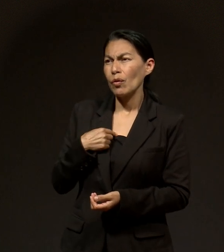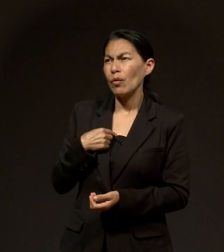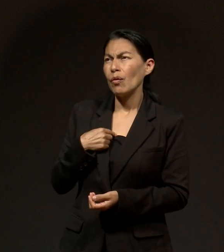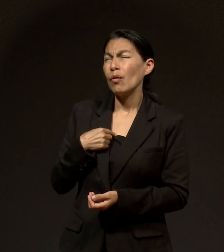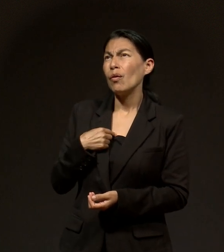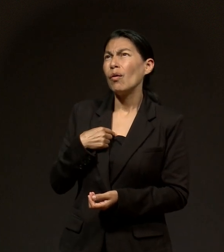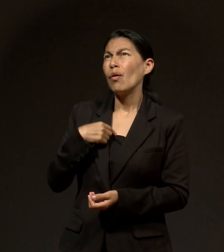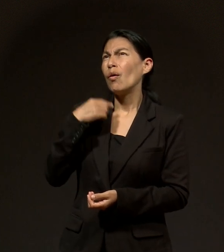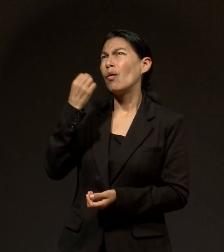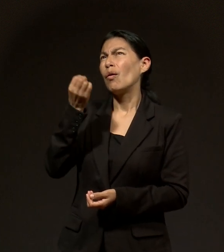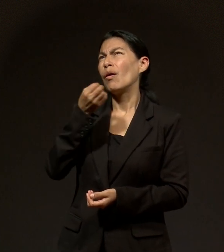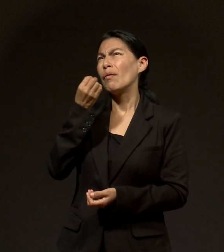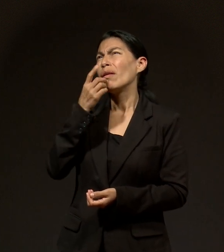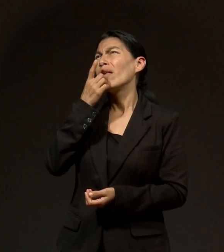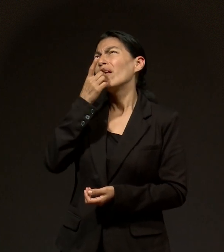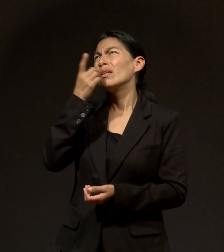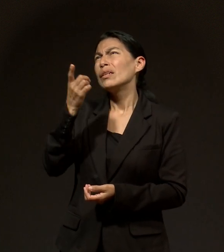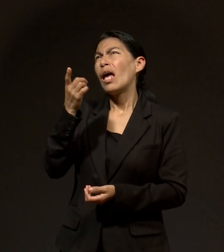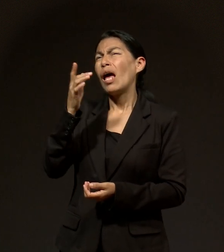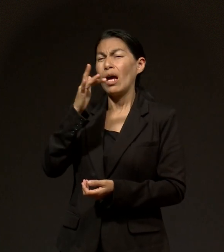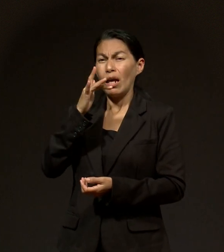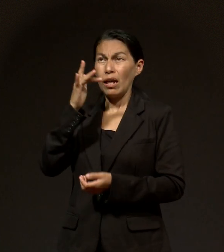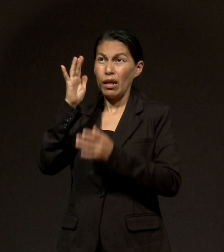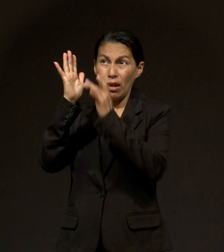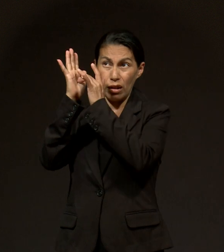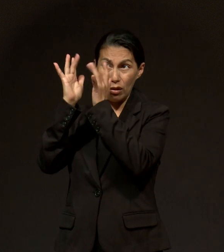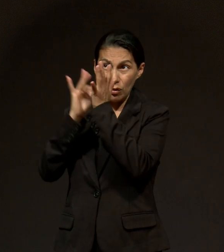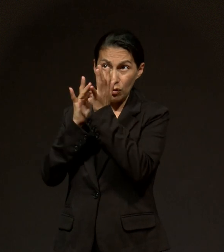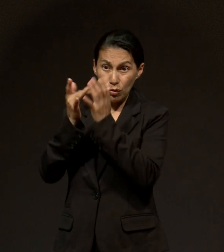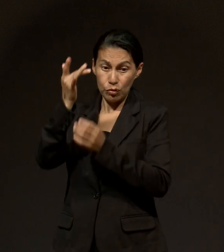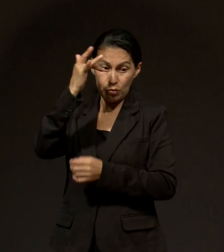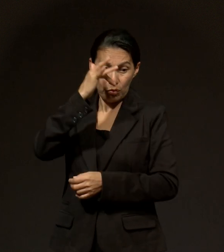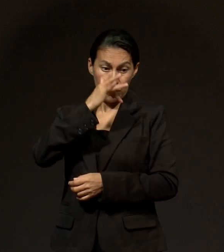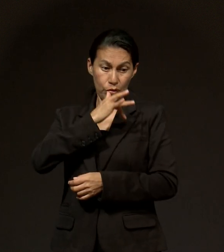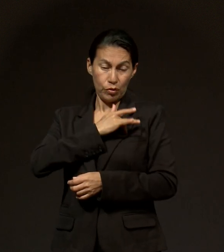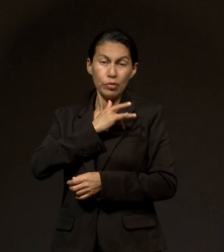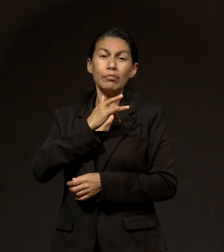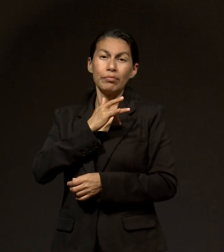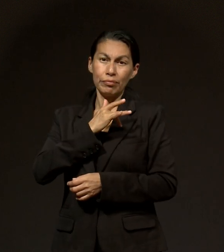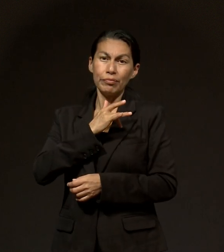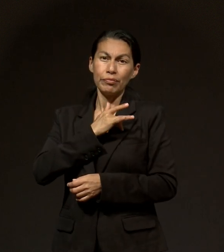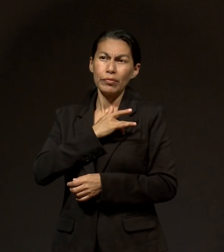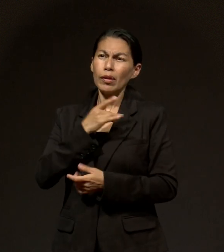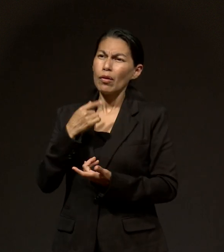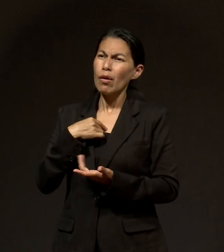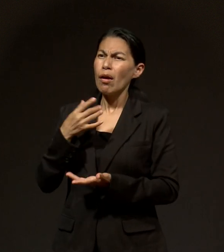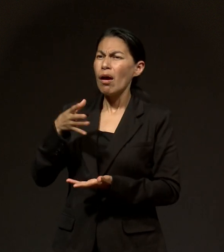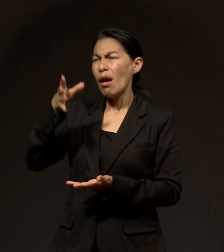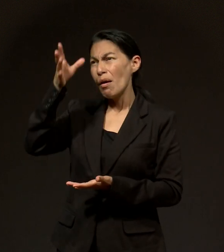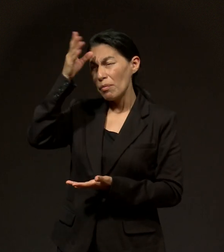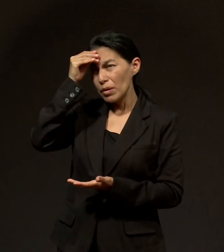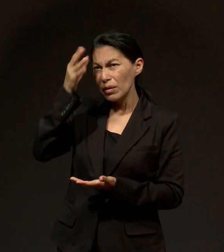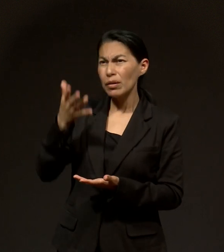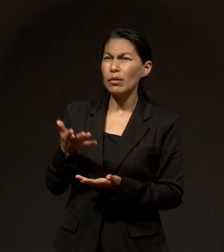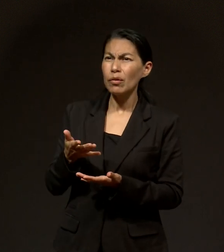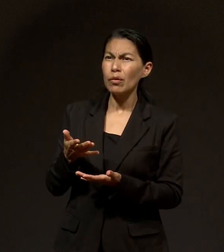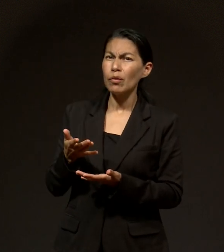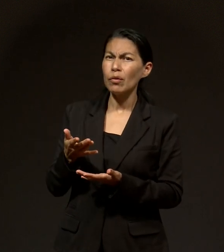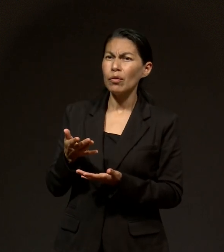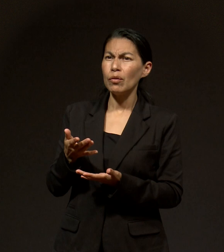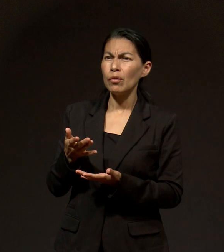en mis palabras decía, tengo a Jesús en mi corazón. Y sí, he aprendido